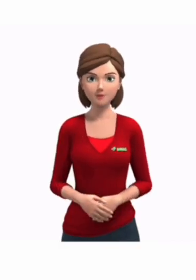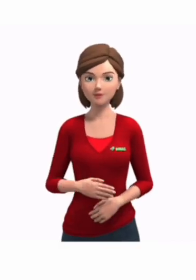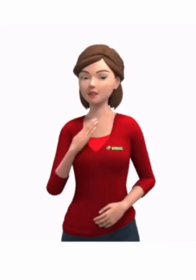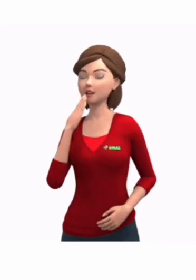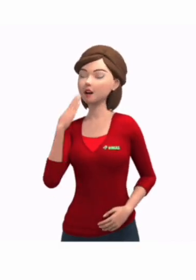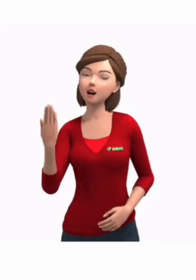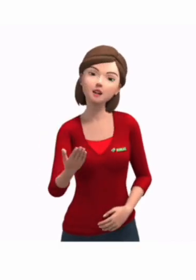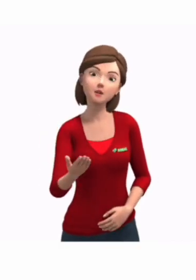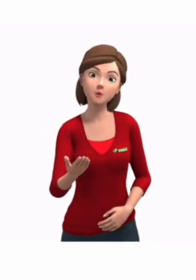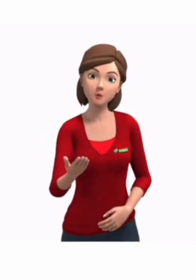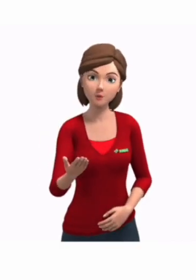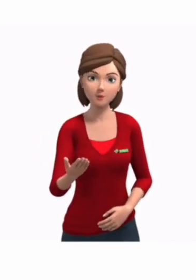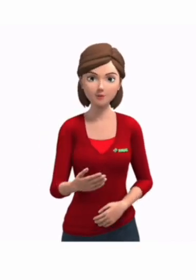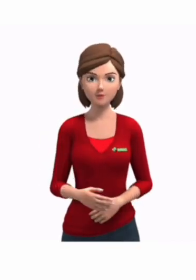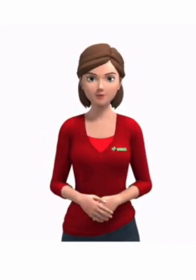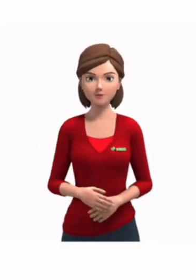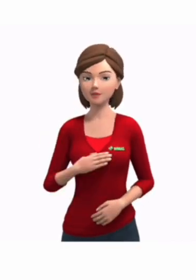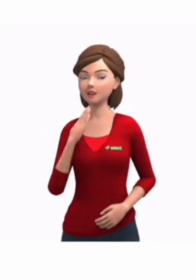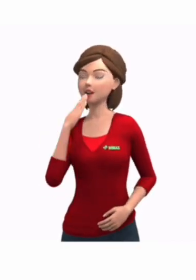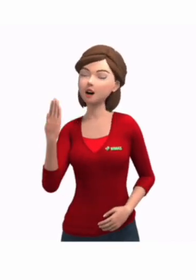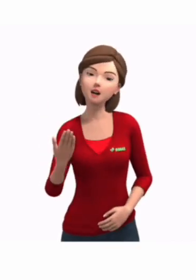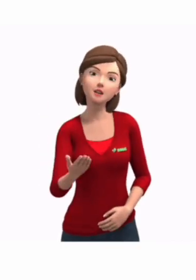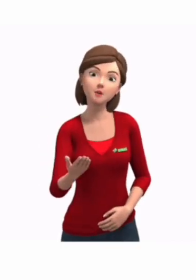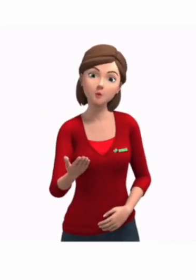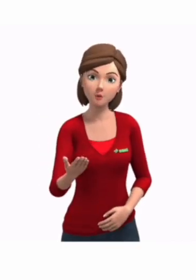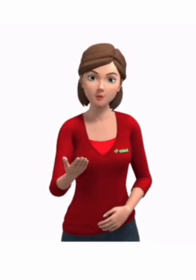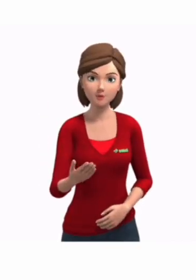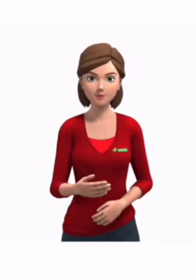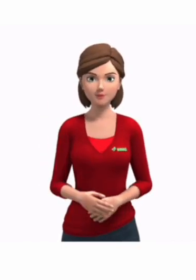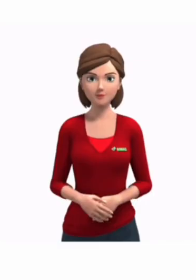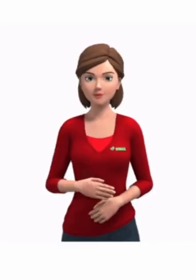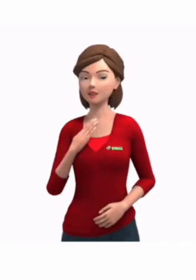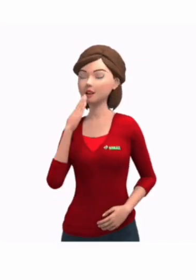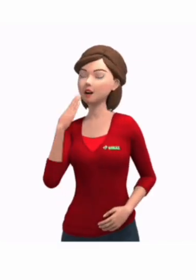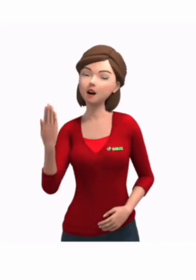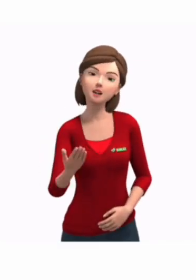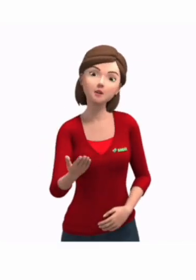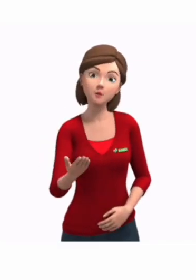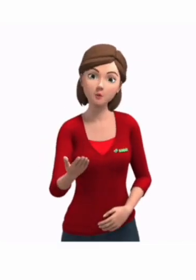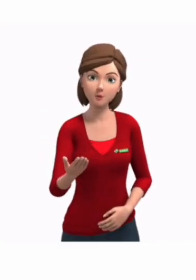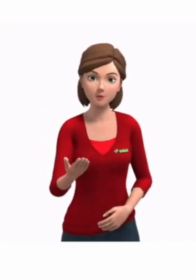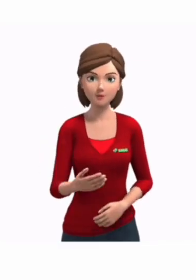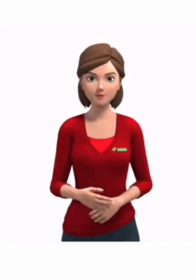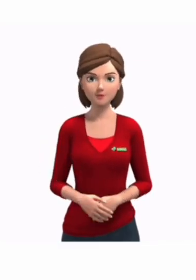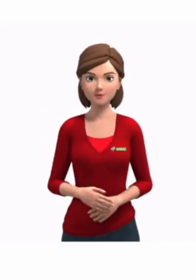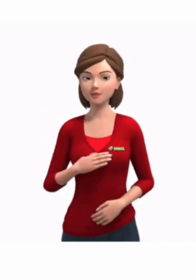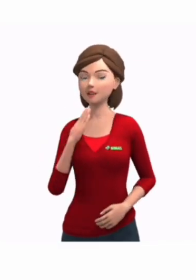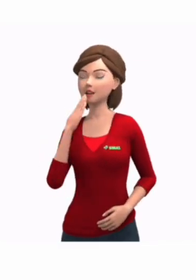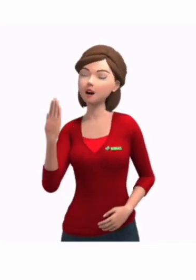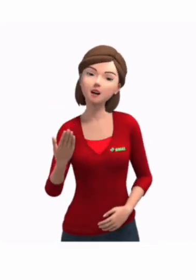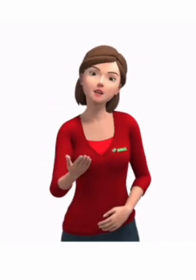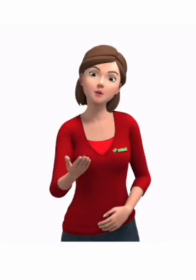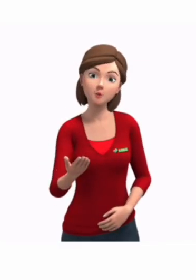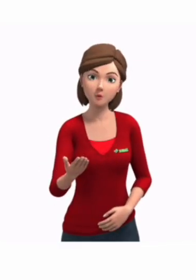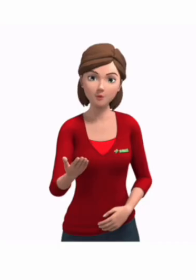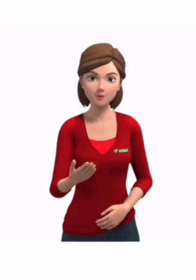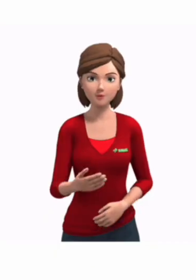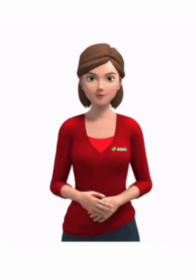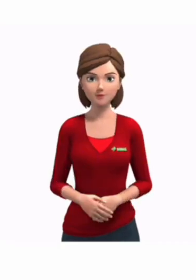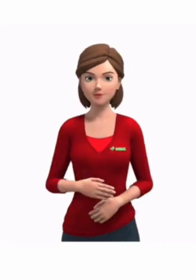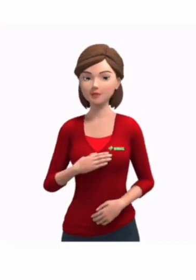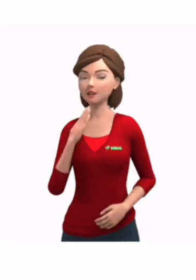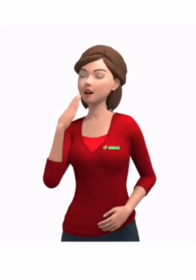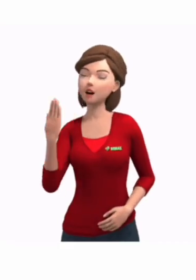parce qu'on pense que la surdité, ça touche les personnes âgées. Donc, il y a vraiment des biais sur le handicap